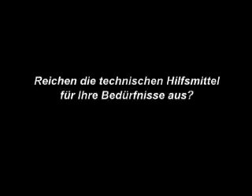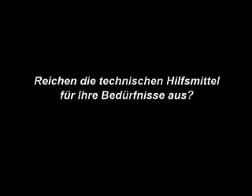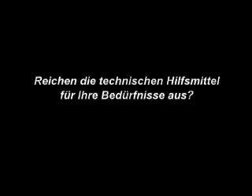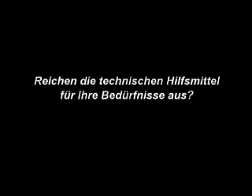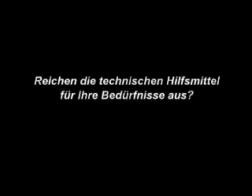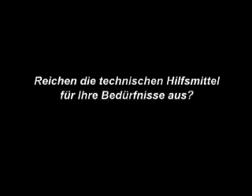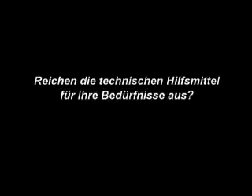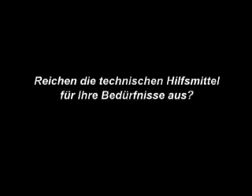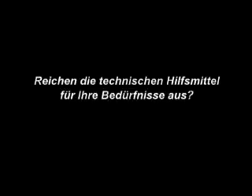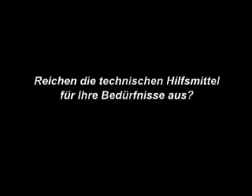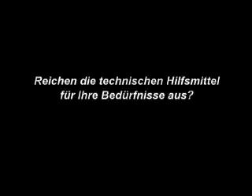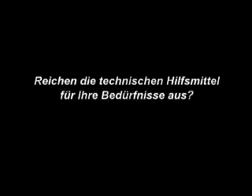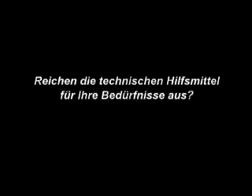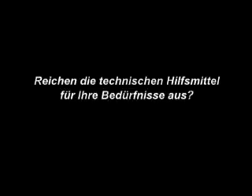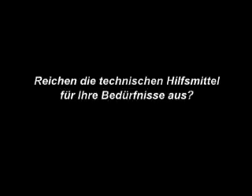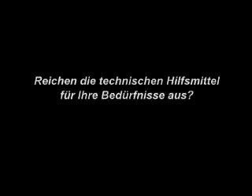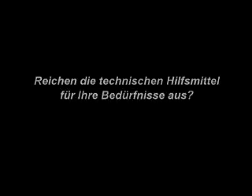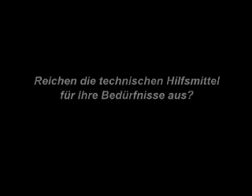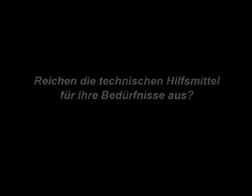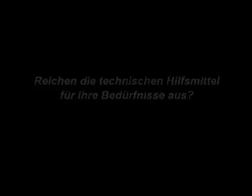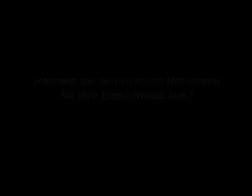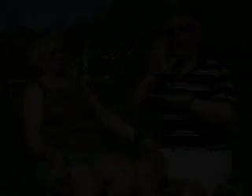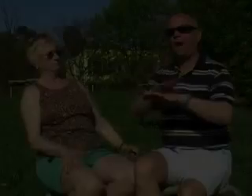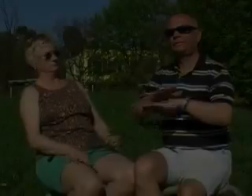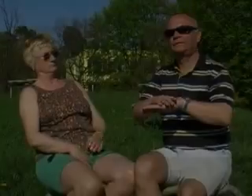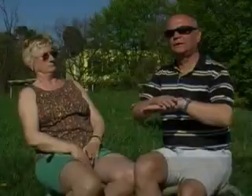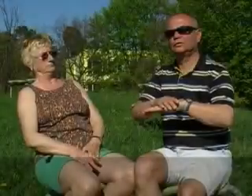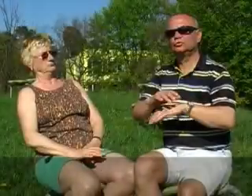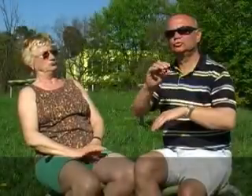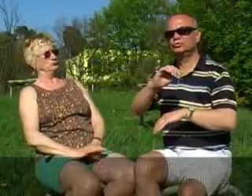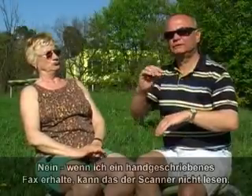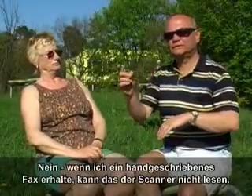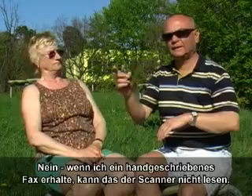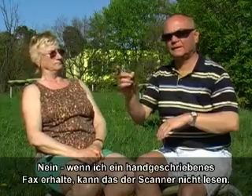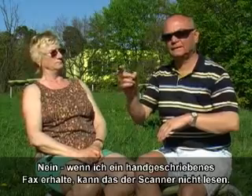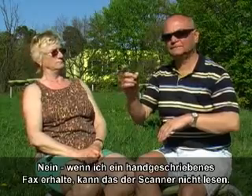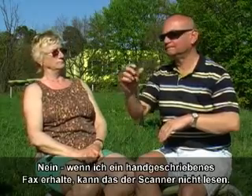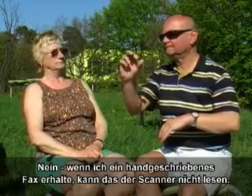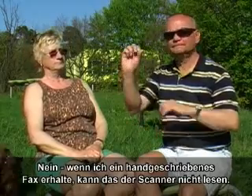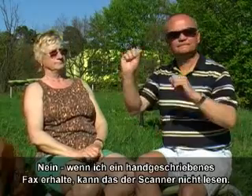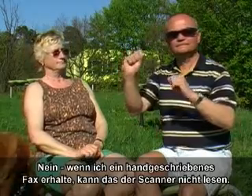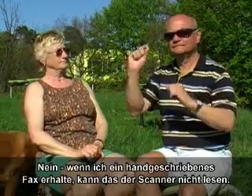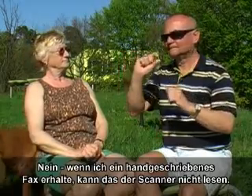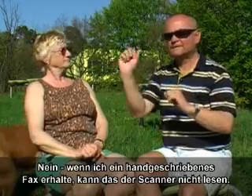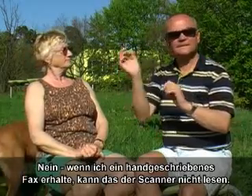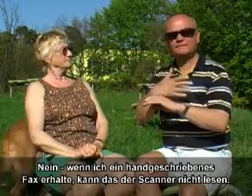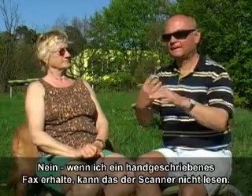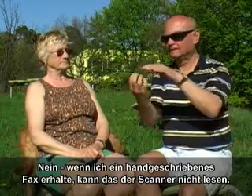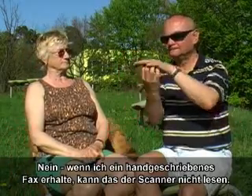Reichen die technischen Hilfsmittel für ihre Bedürfnisse aus? Nein, wenn ich ein handgeschriebenes Fax erhalte,